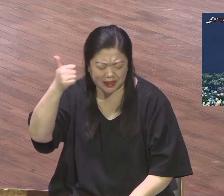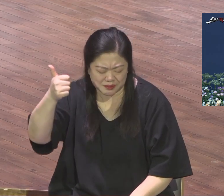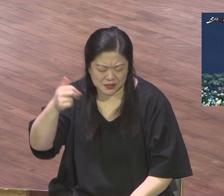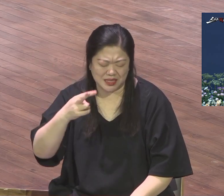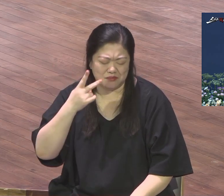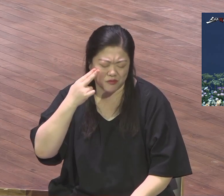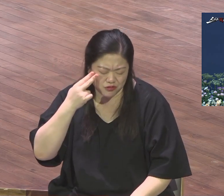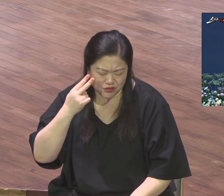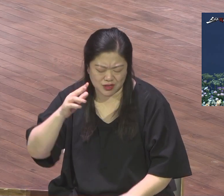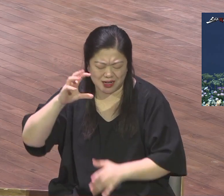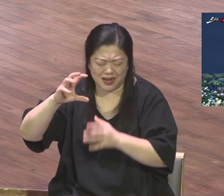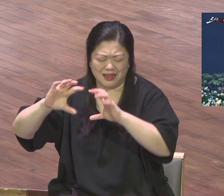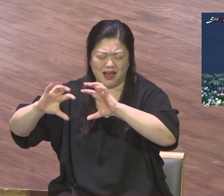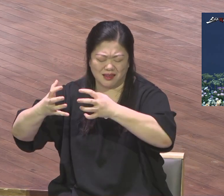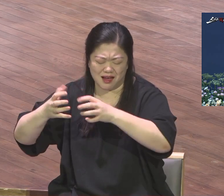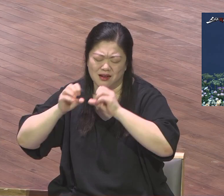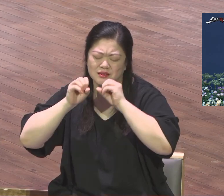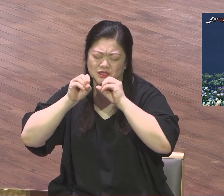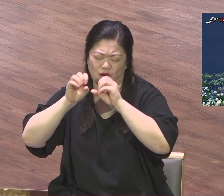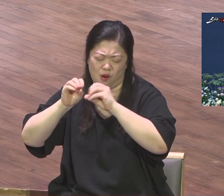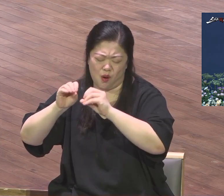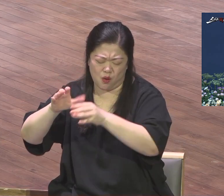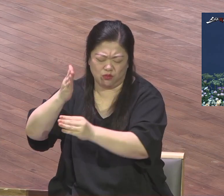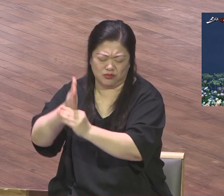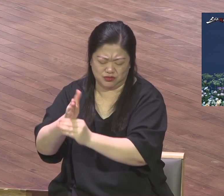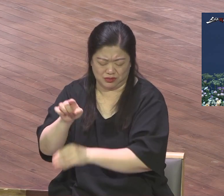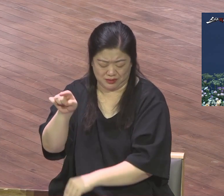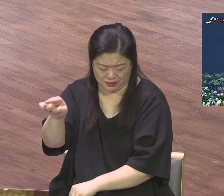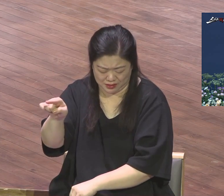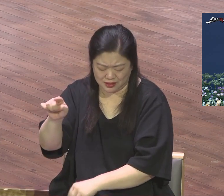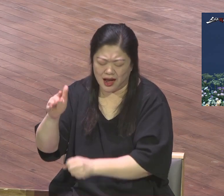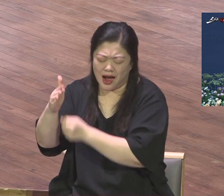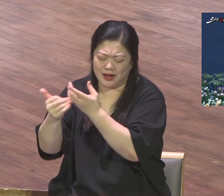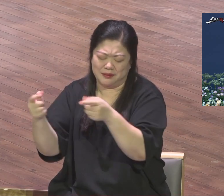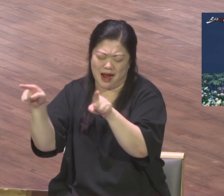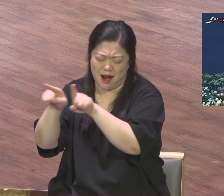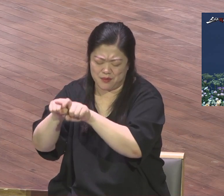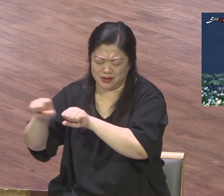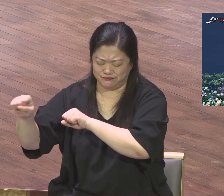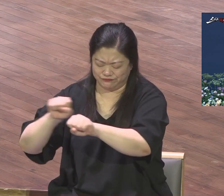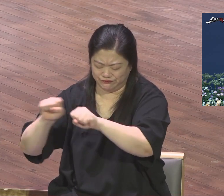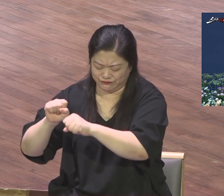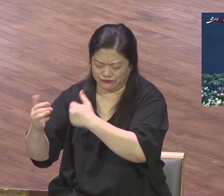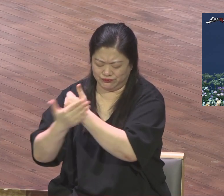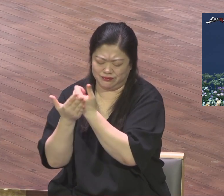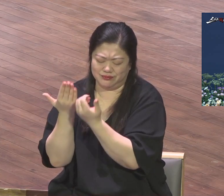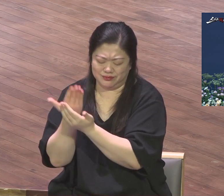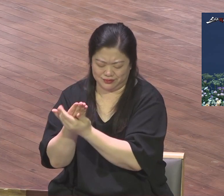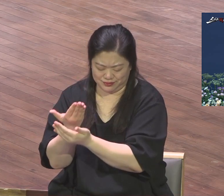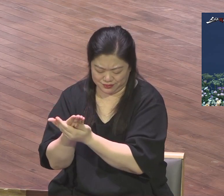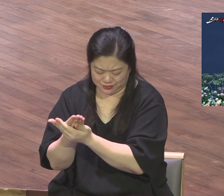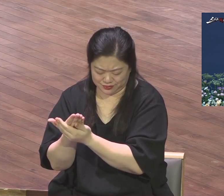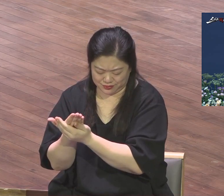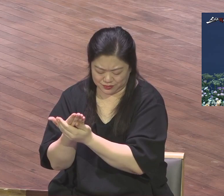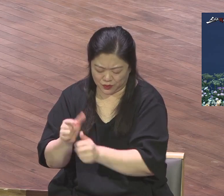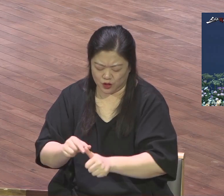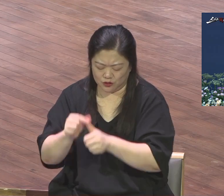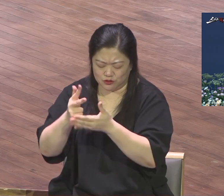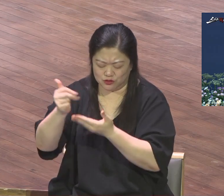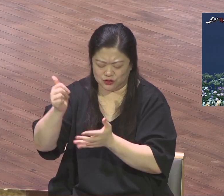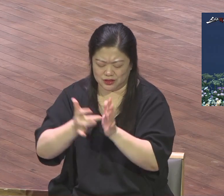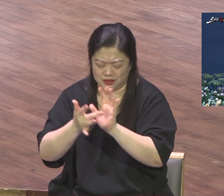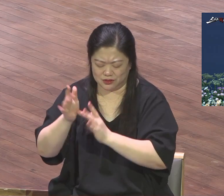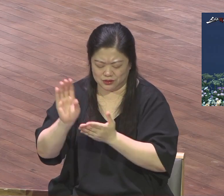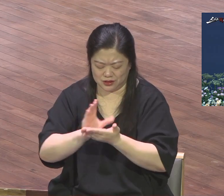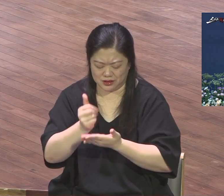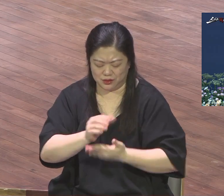렘난트 집회 사역에도 풍성한 은혜로 임마누엘로 역사하여 주옵소서. 우리 구주 예수